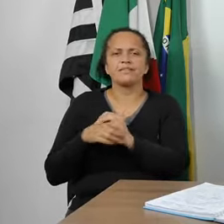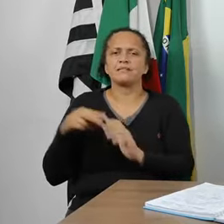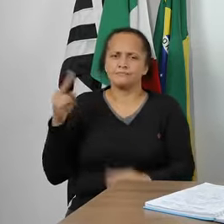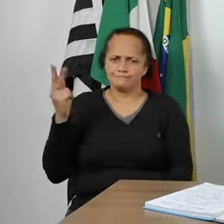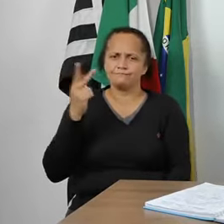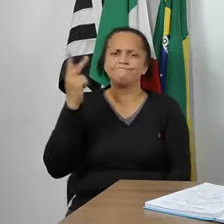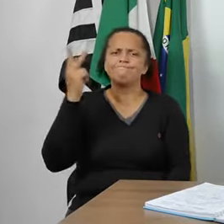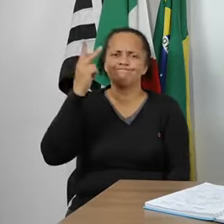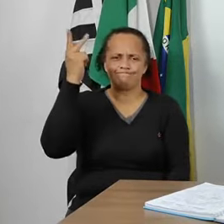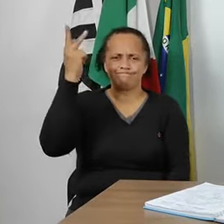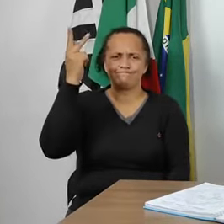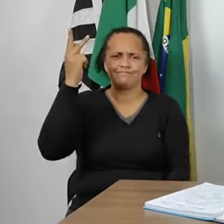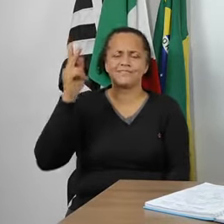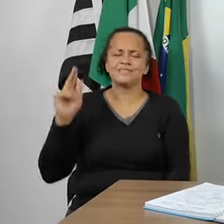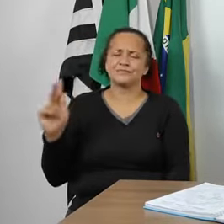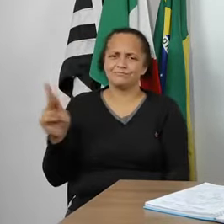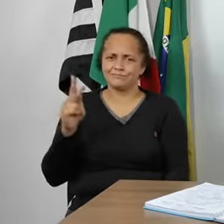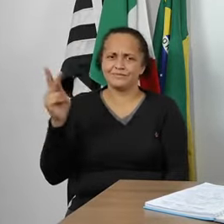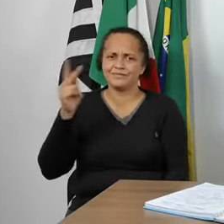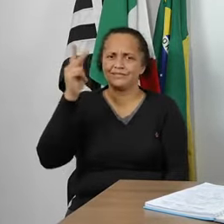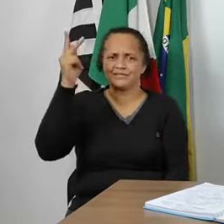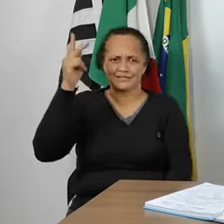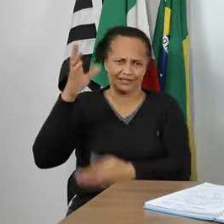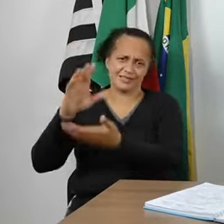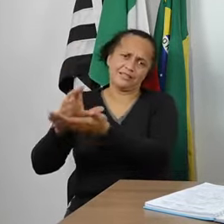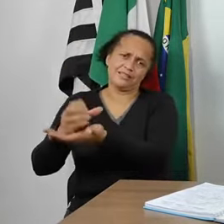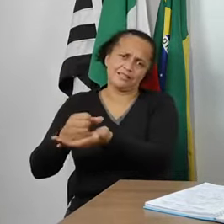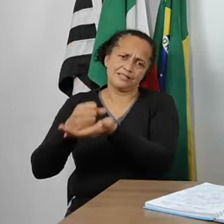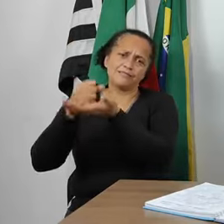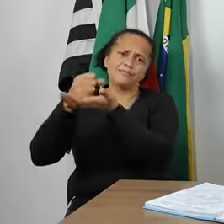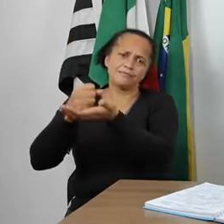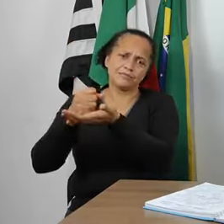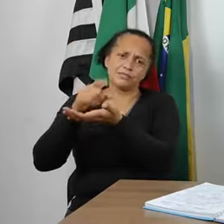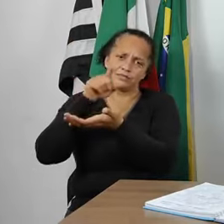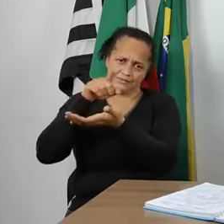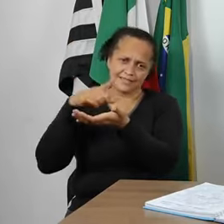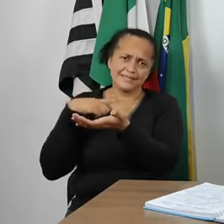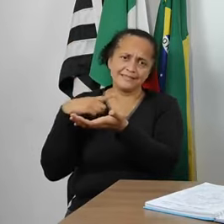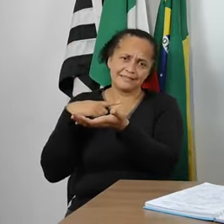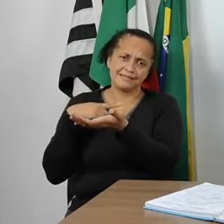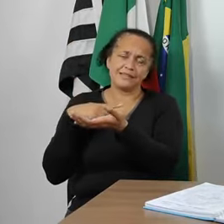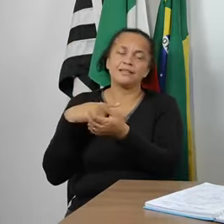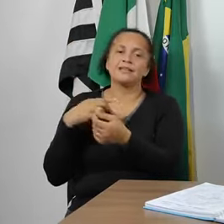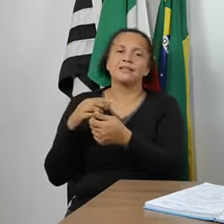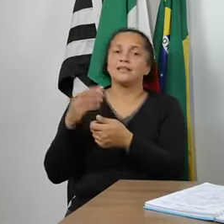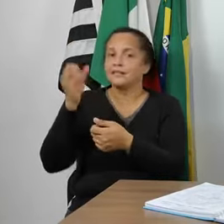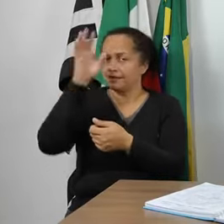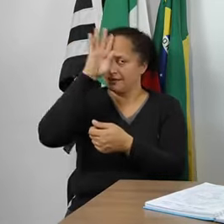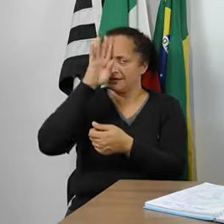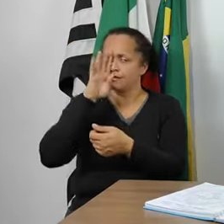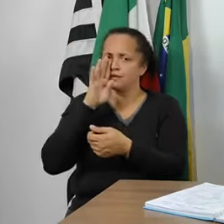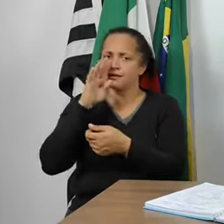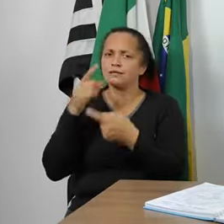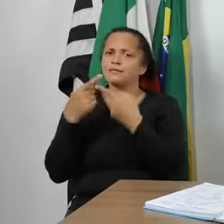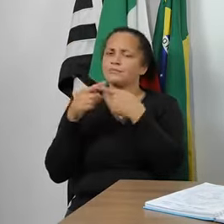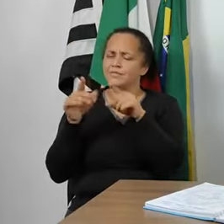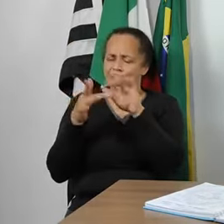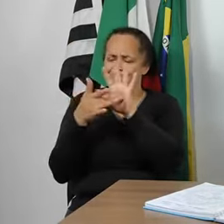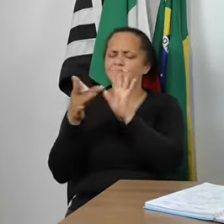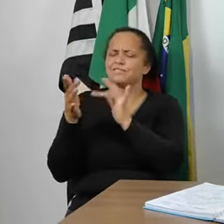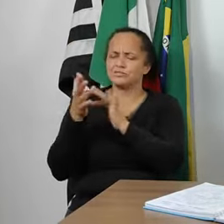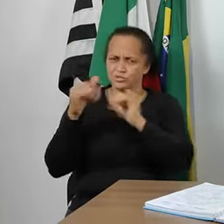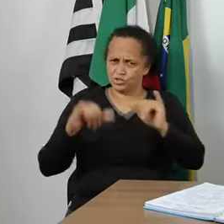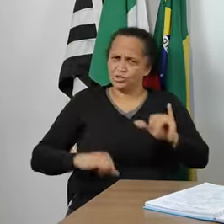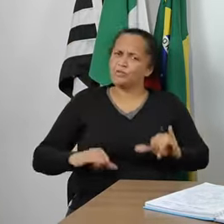valorize a salvação que foi te dada gratuitamente, mas que foi pago um alto preço por